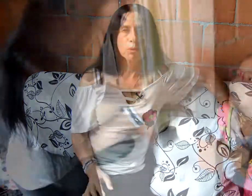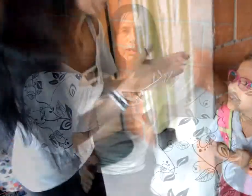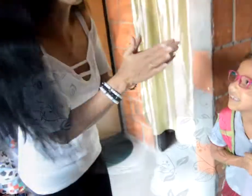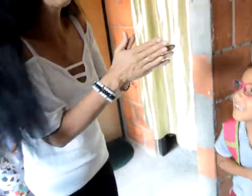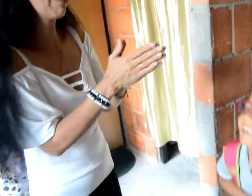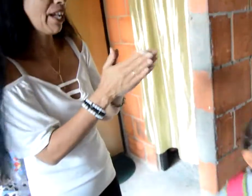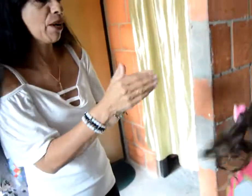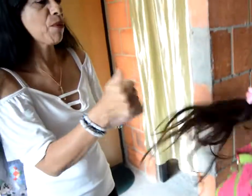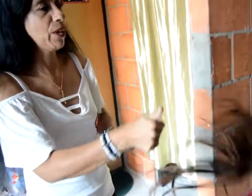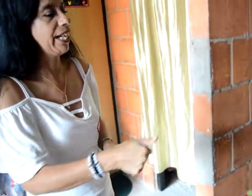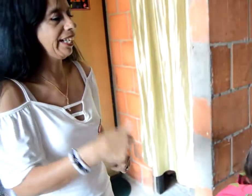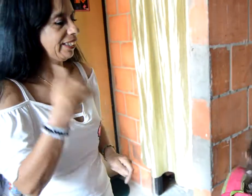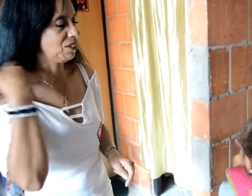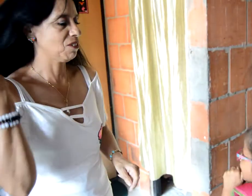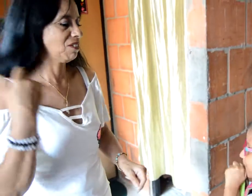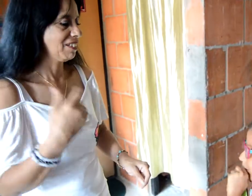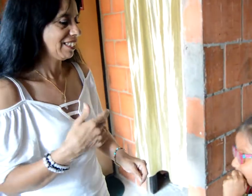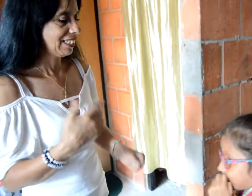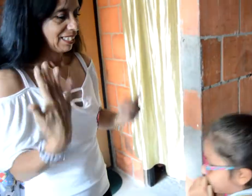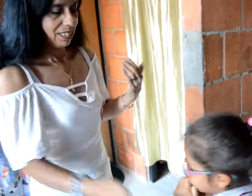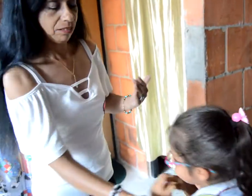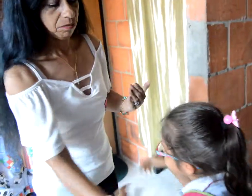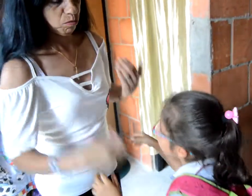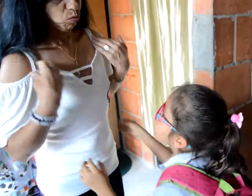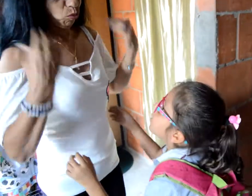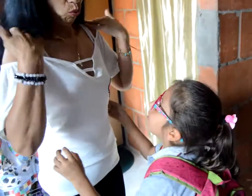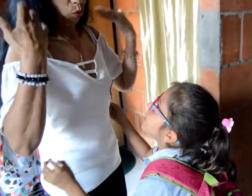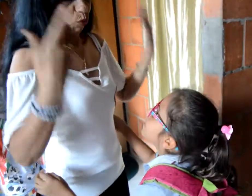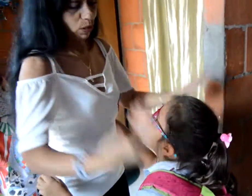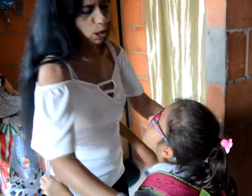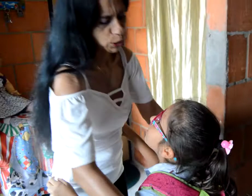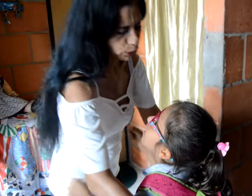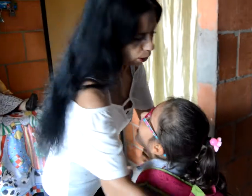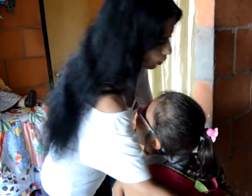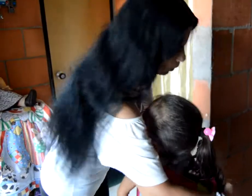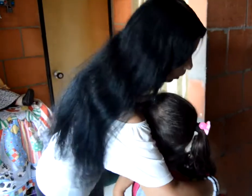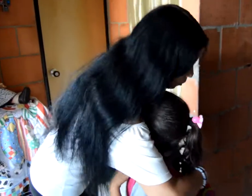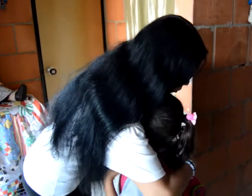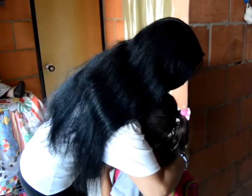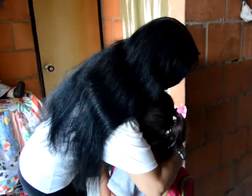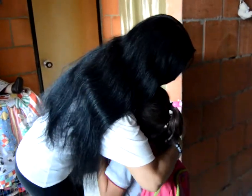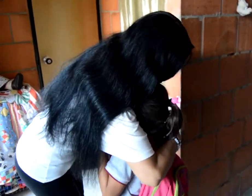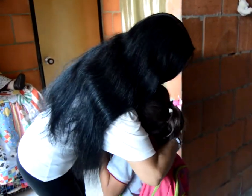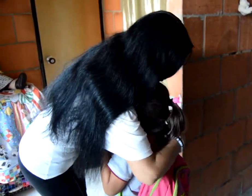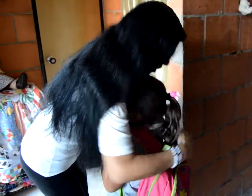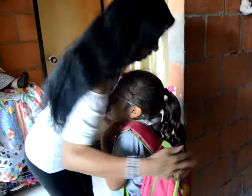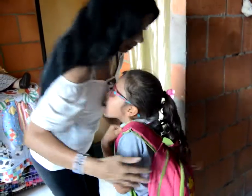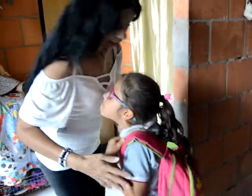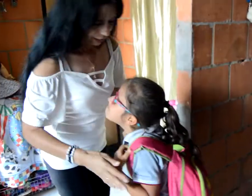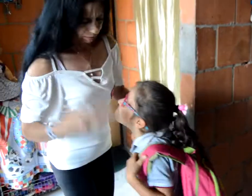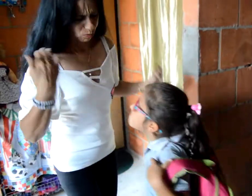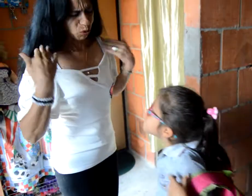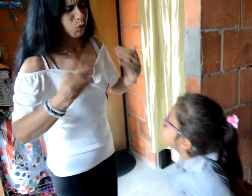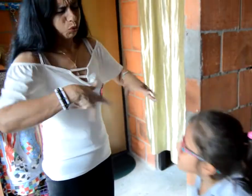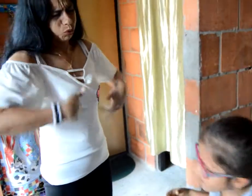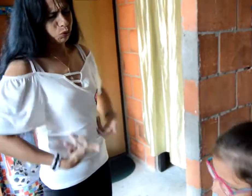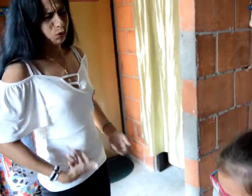porque está en su ambiente. Y lo único que yo quiero es que mi nieta tenga las mismas posibilidades que tuvo tanto la mamá como el papá para